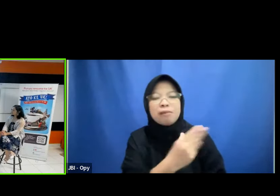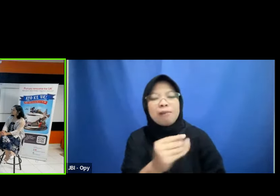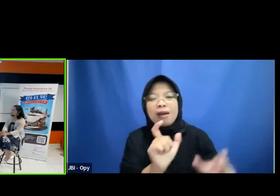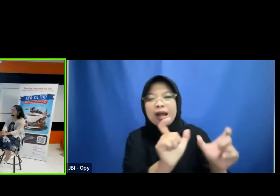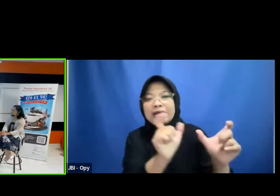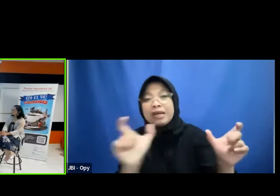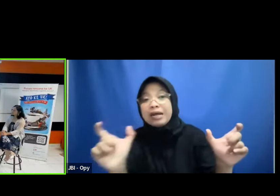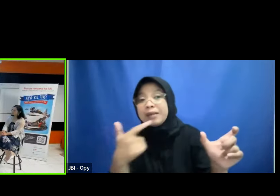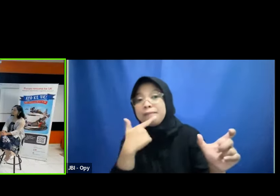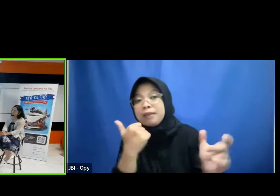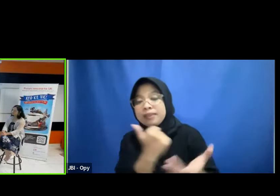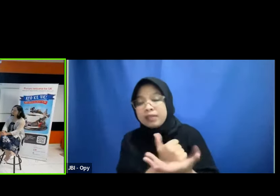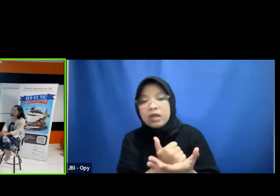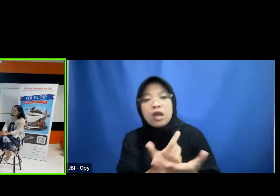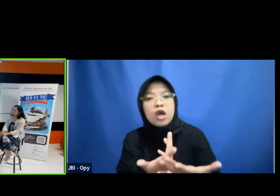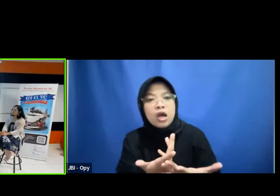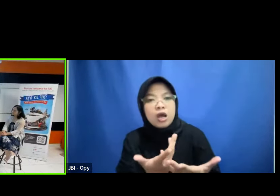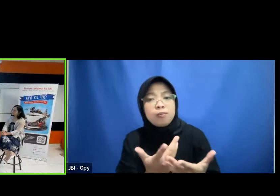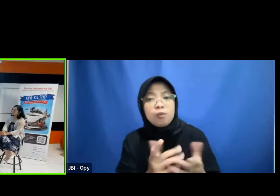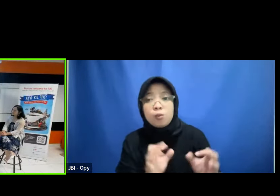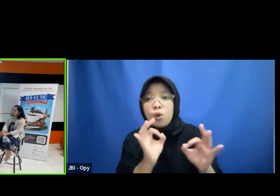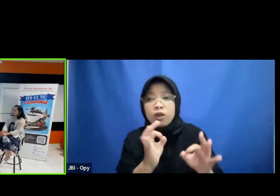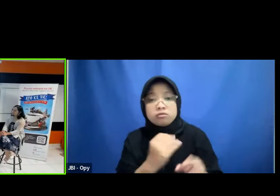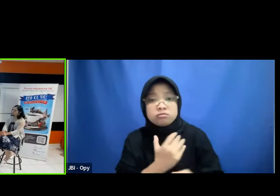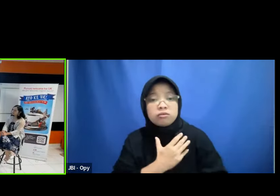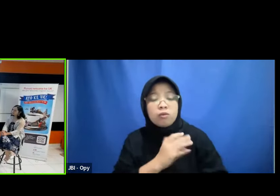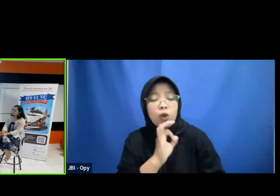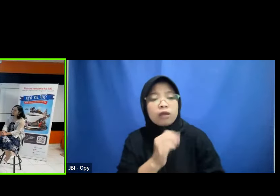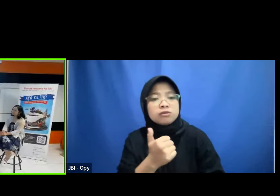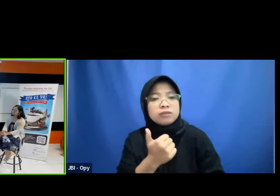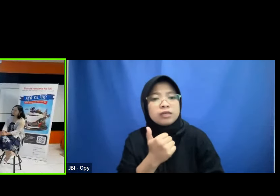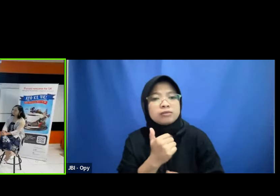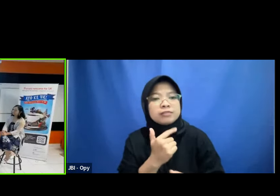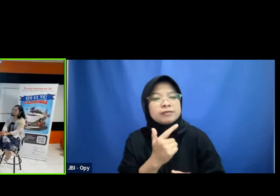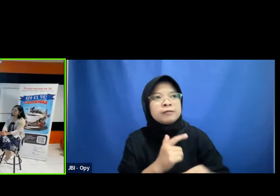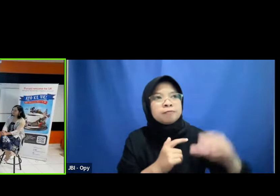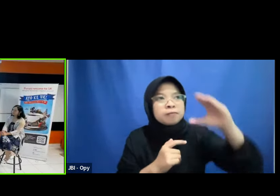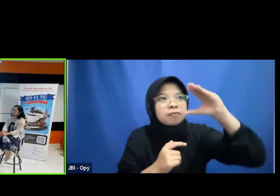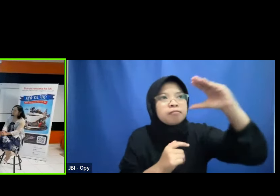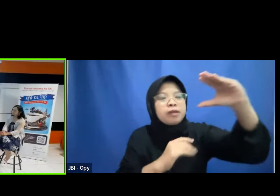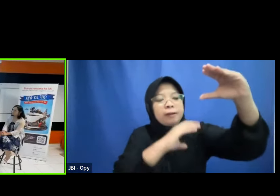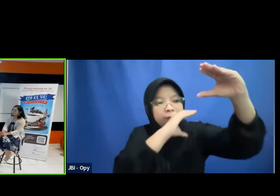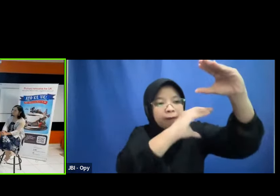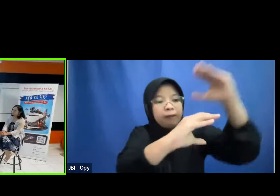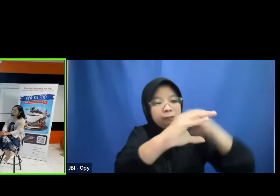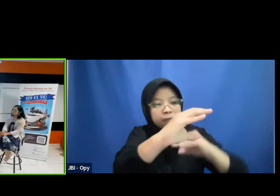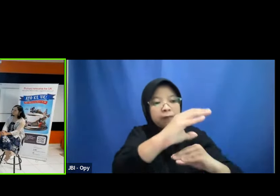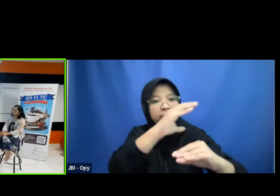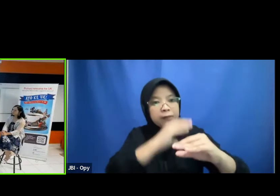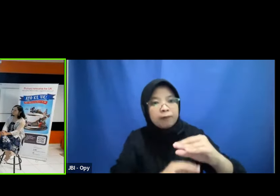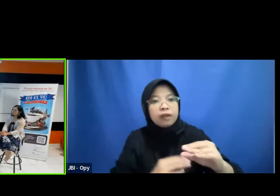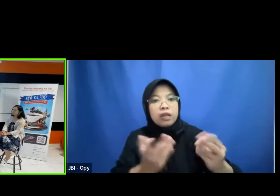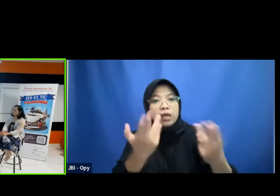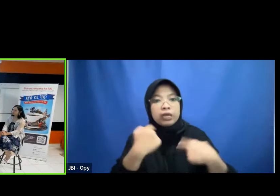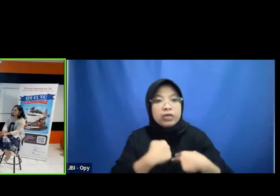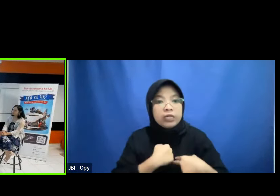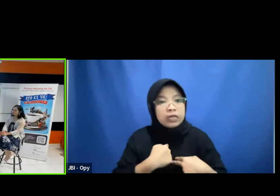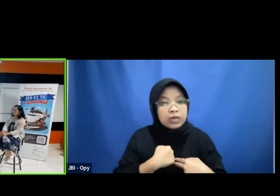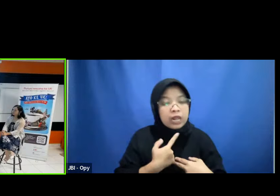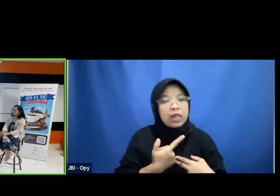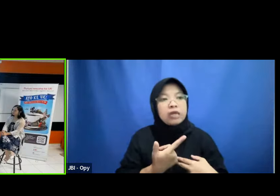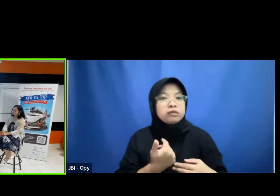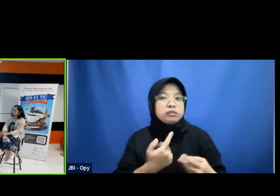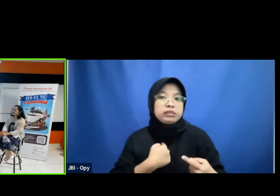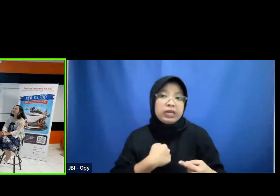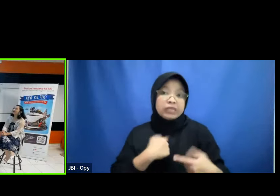penting itu itu Oke tuh enak banget atau kayak mind mapping gitu ya istilahnya kayak This is me this is my passion and